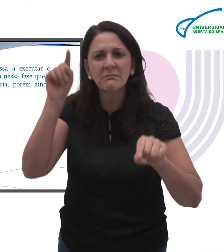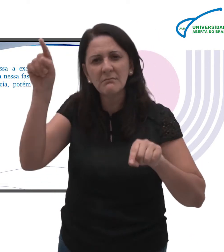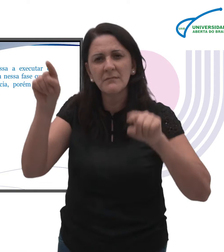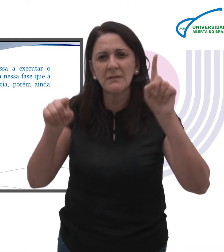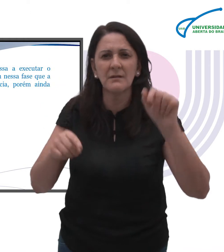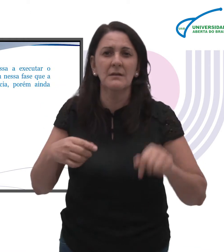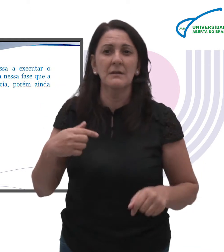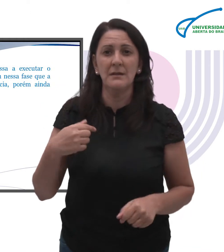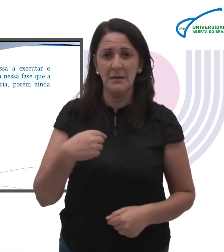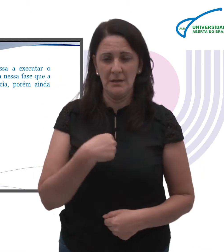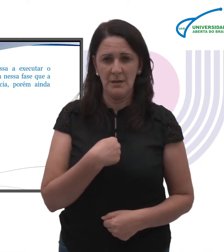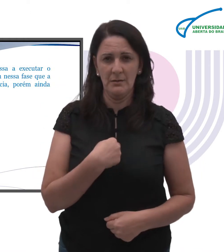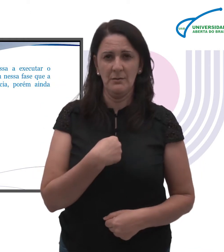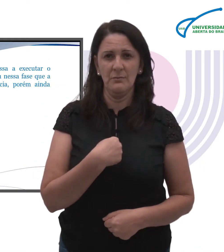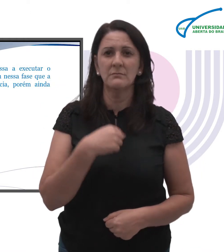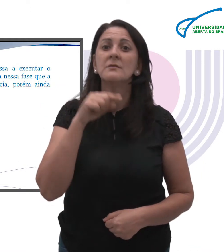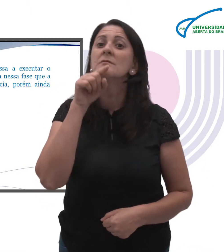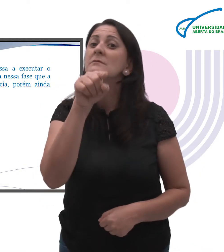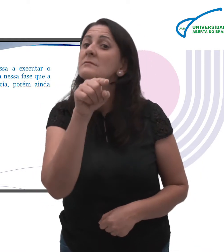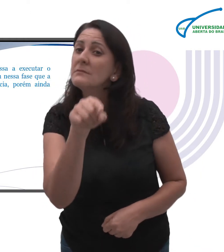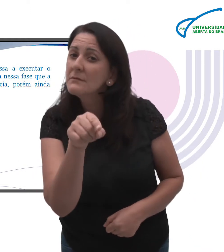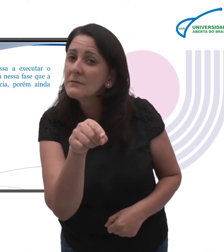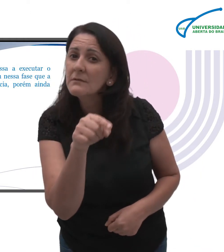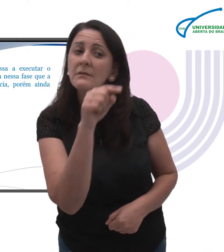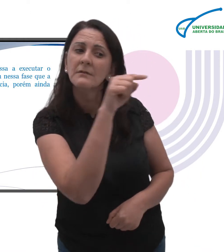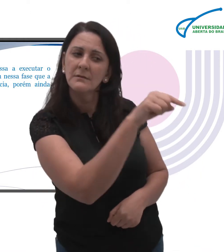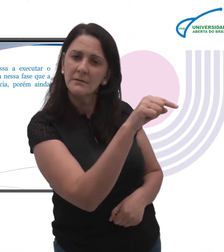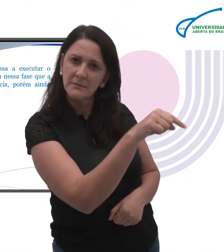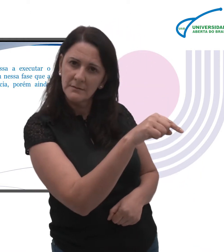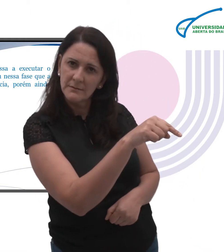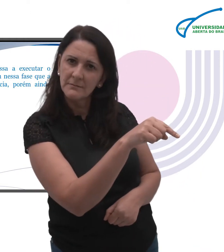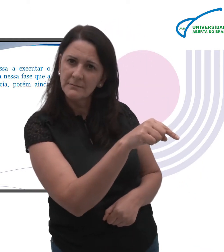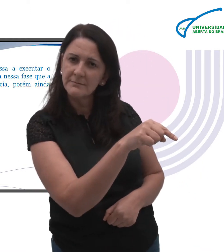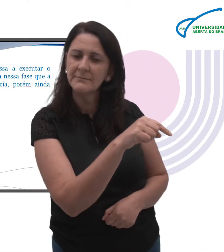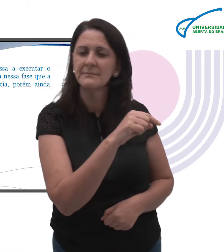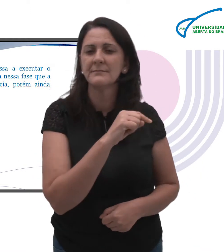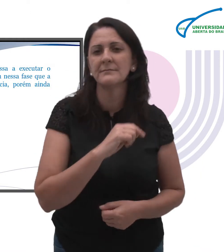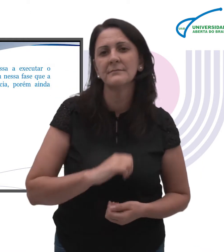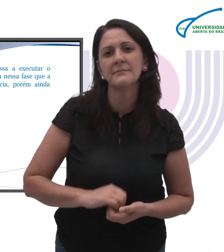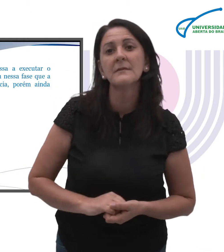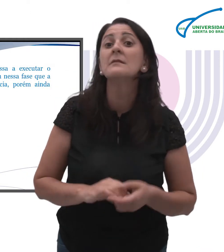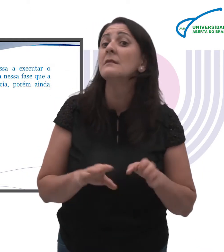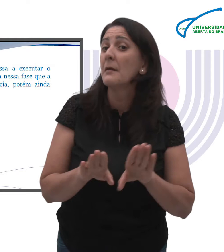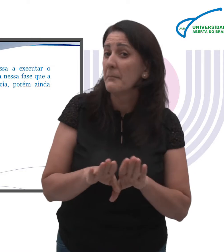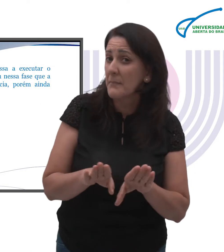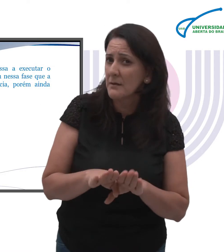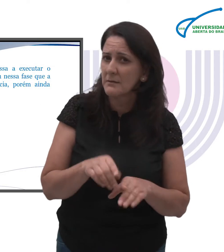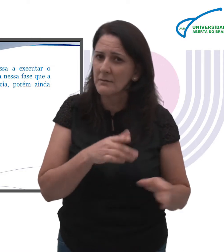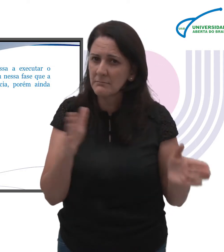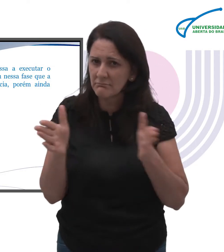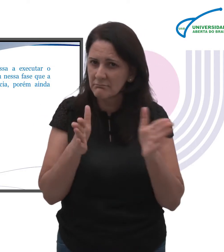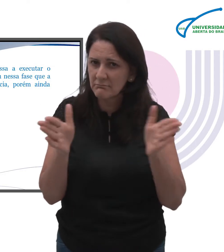a criança passa a executar o apontamento para a primeira, segunda e terceira